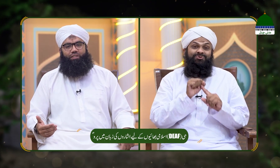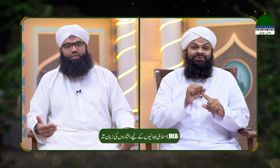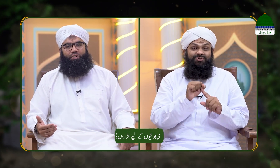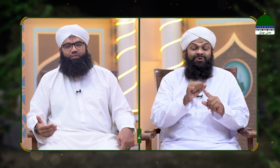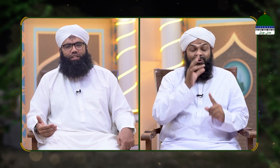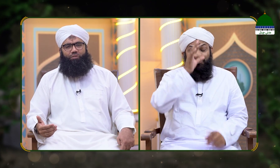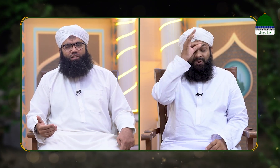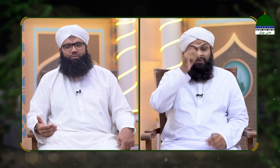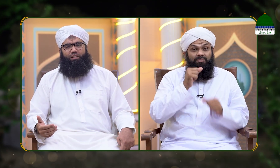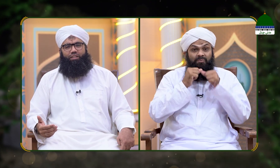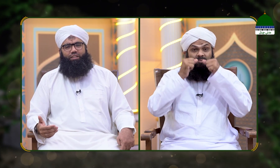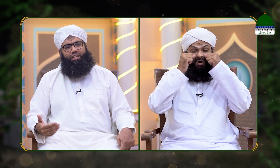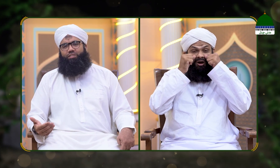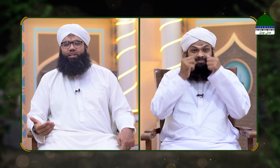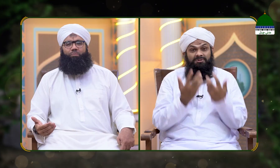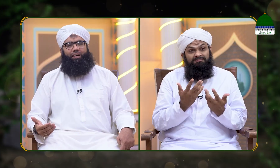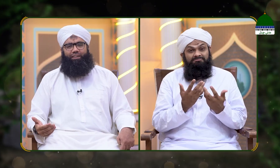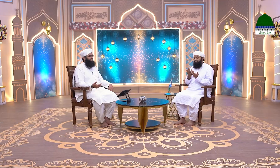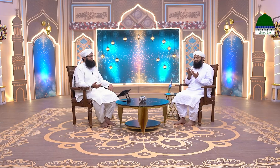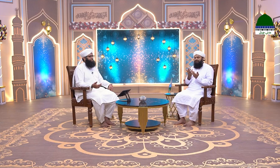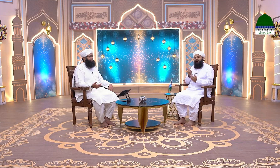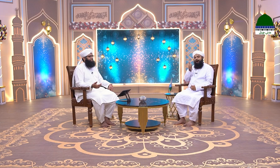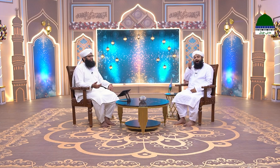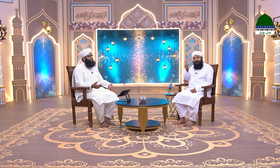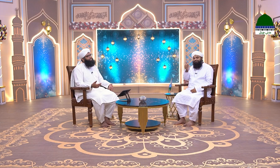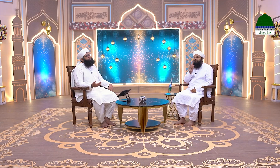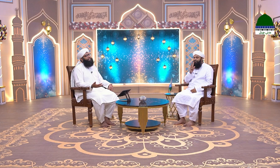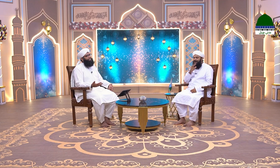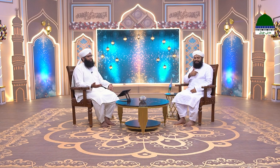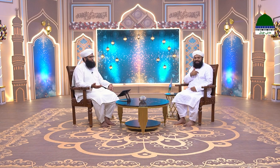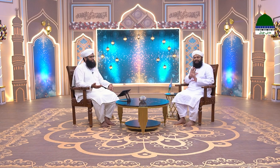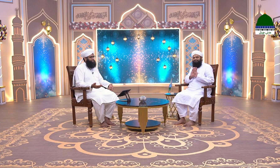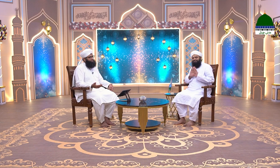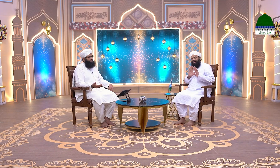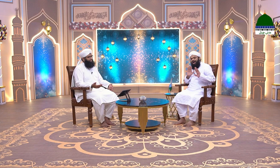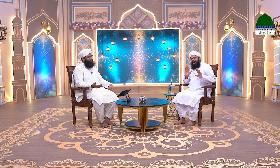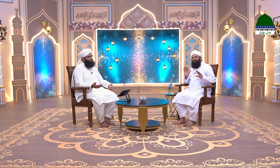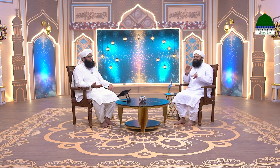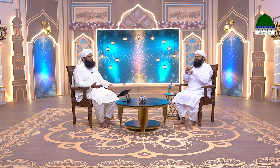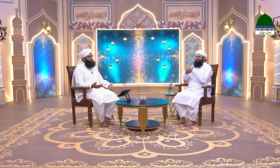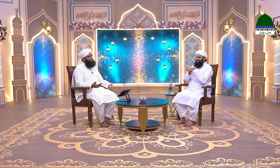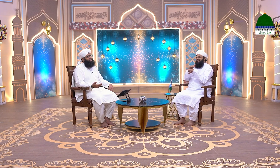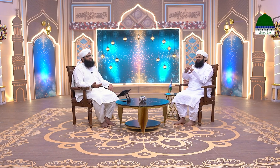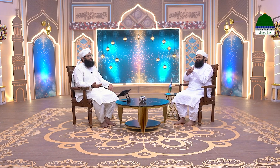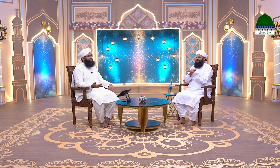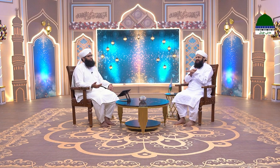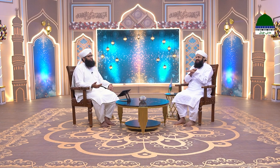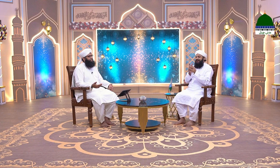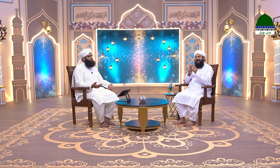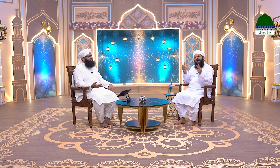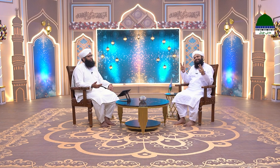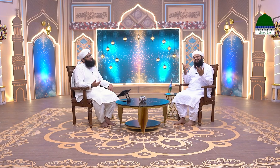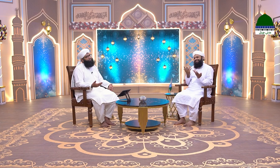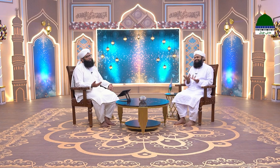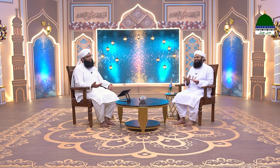مولا صلی اللہ علیہ وآلہ وسلم کیسے پیارے اخلاق والے تھے، کیسی پیاری اداؤں والے تھے۔ سبحان اللہ۔ نبی کریم علیہ